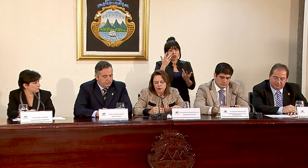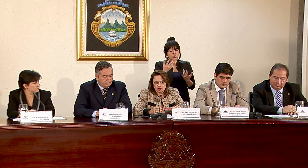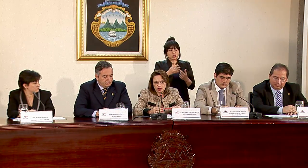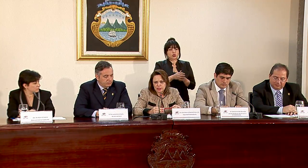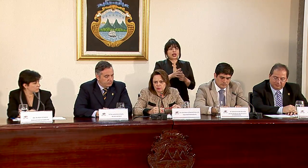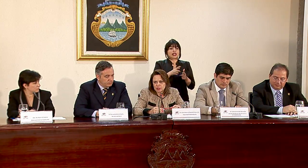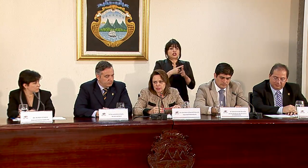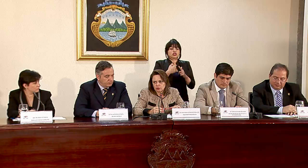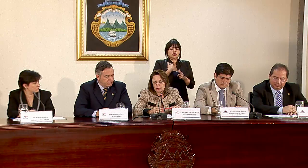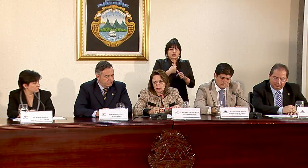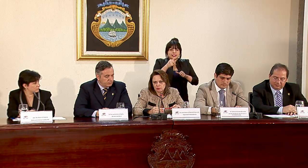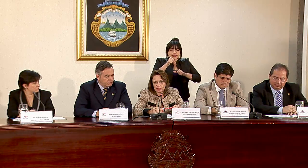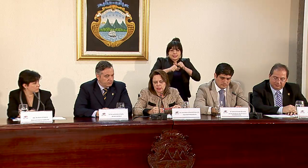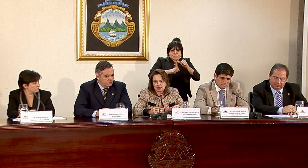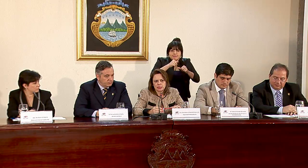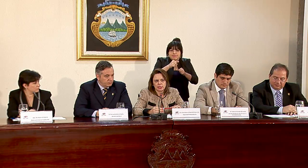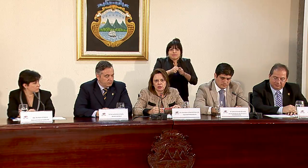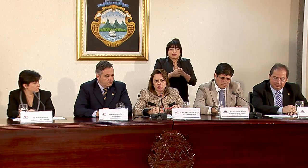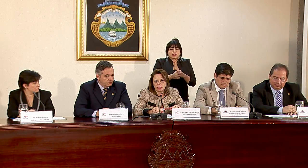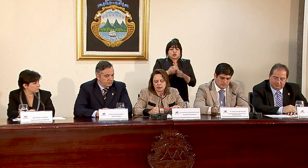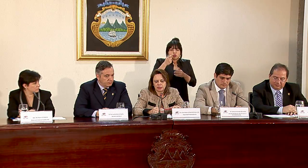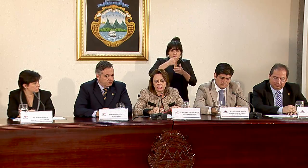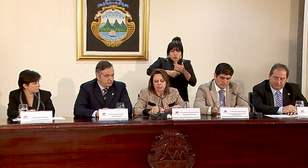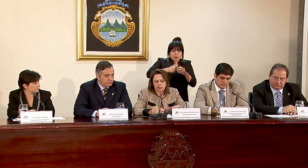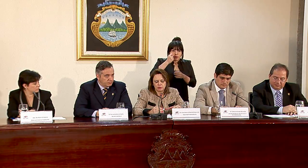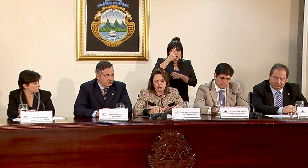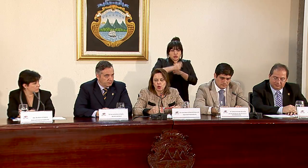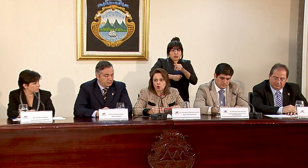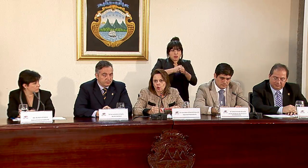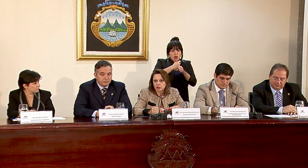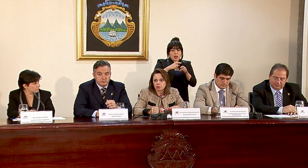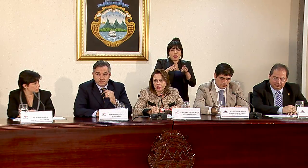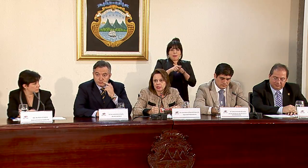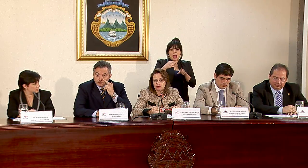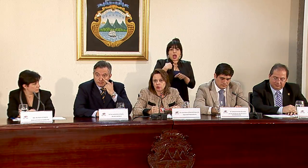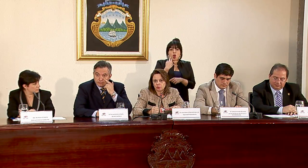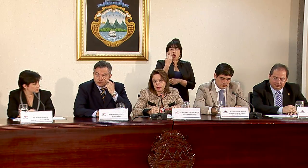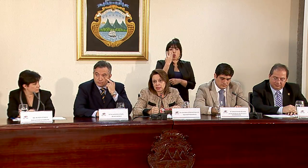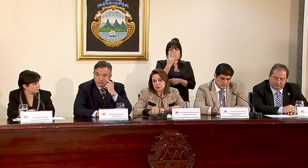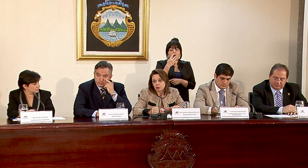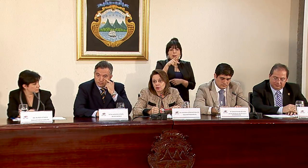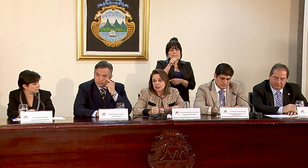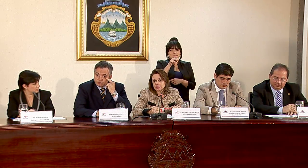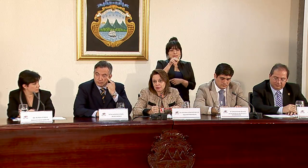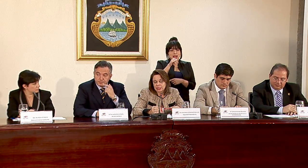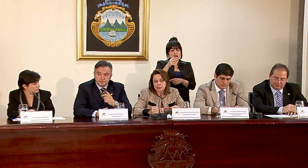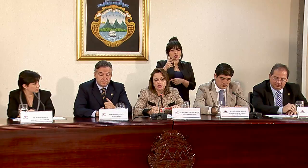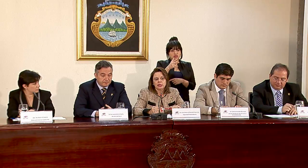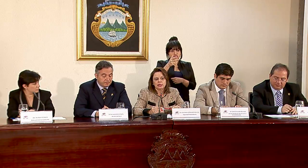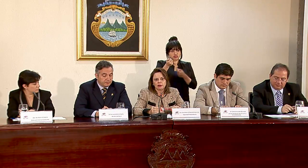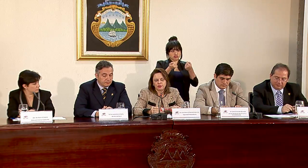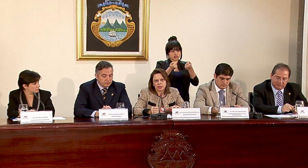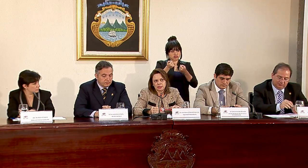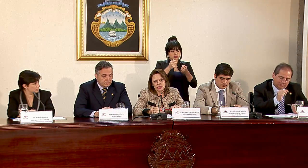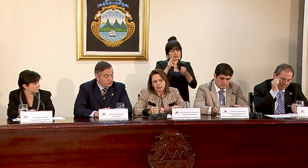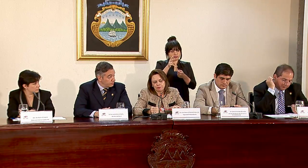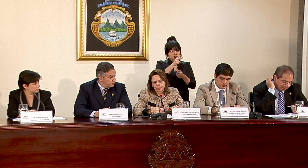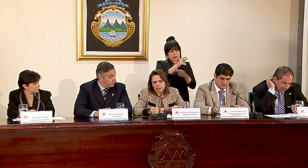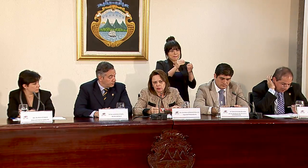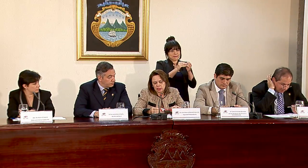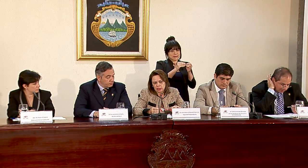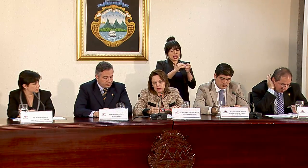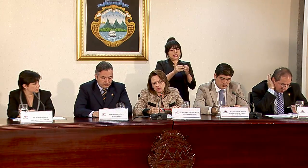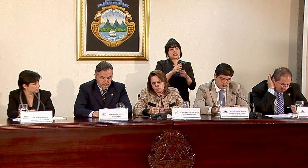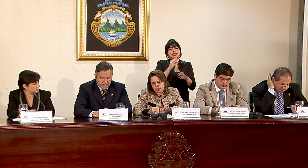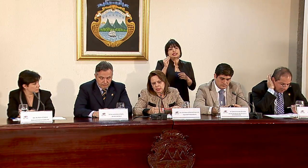Los esfuerzos que estamos haciendo son eminentes. El año entrante tendremos cuatro panes móviles más y al finalizar